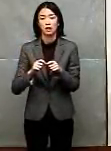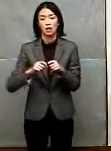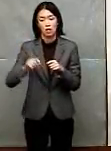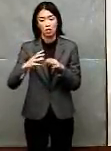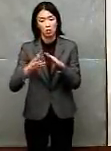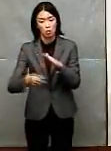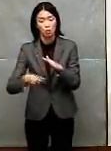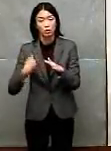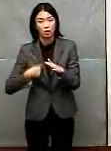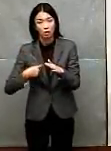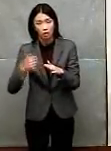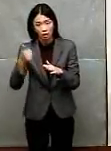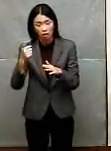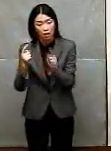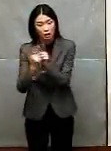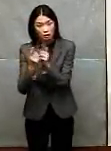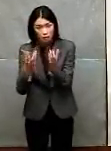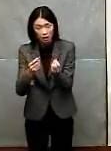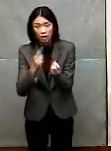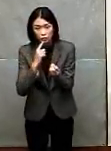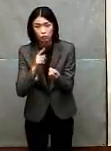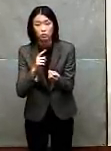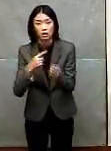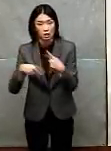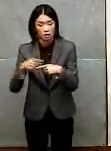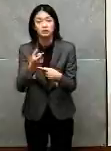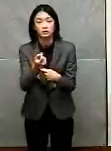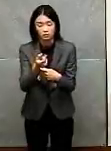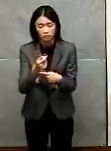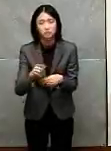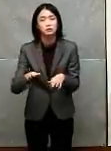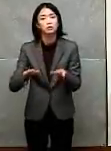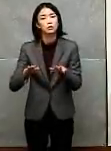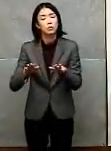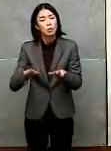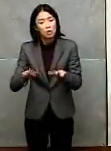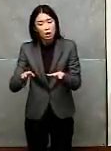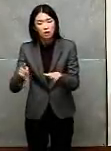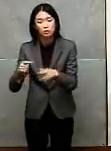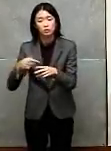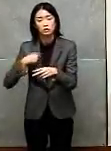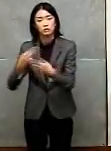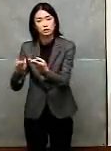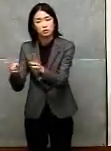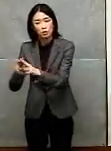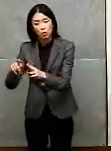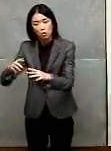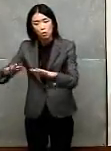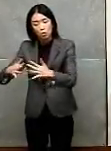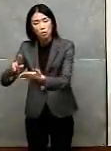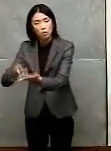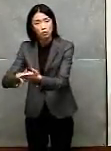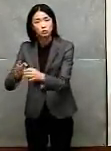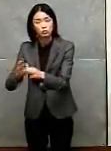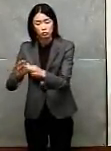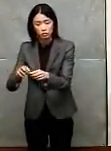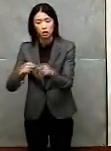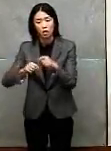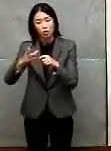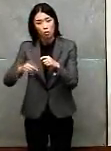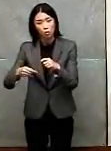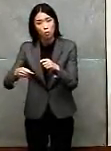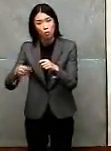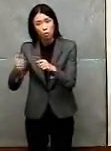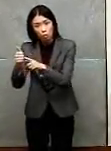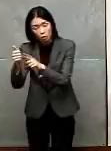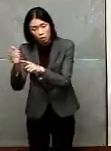県連会長とお会いになったということだったんですけども、その時に今回の決定に関して何か遠藤さんの側からお言葉はというのは